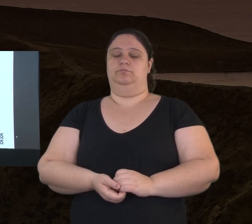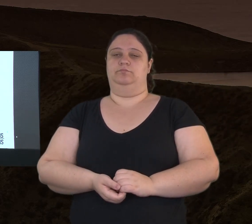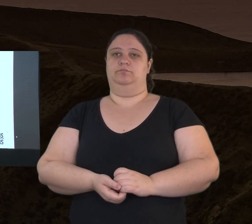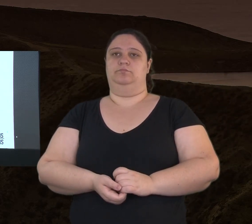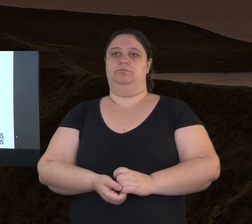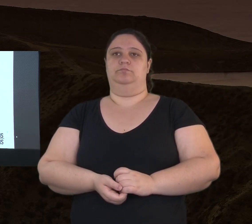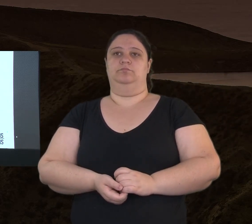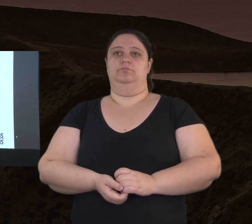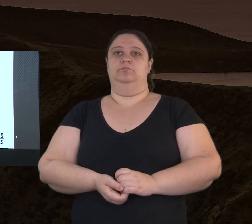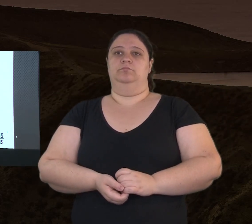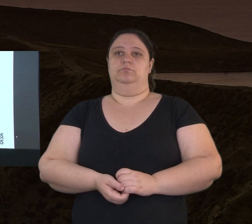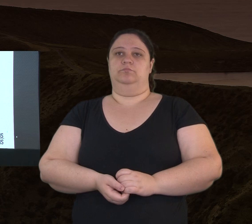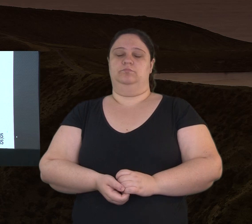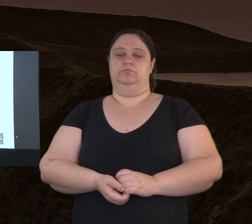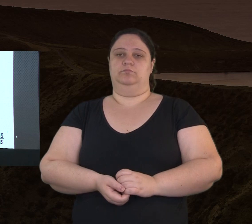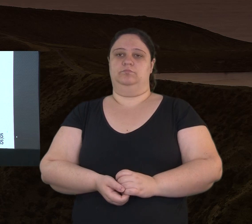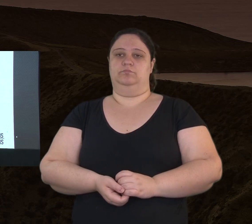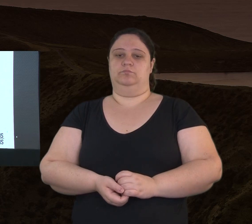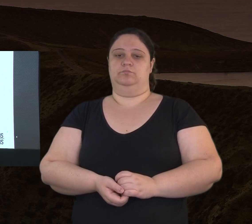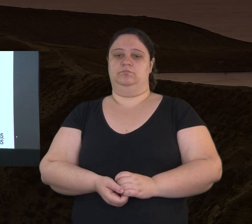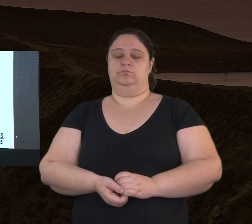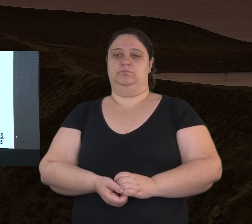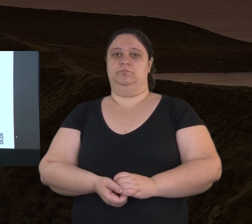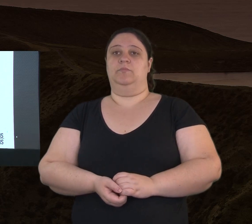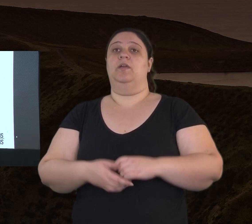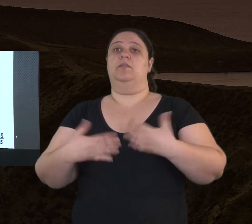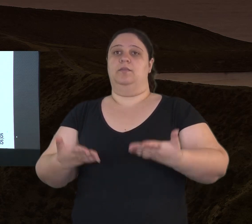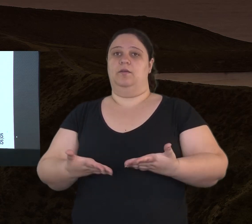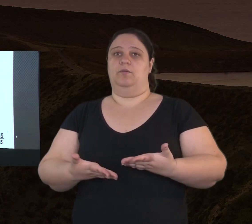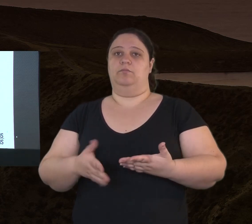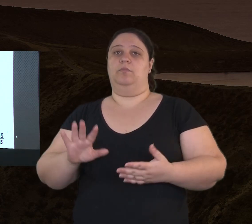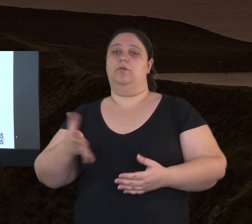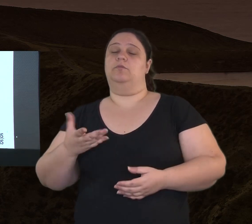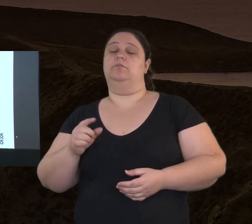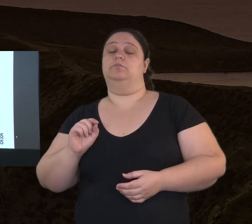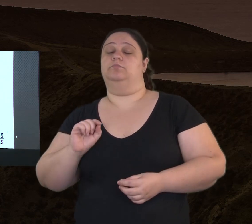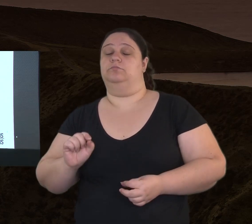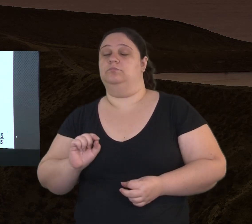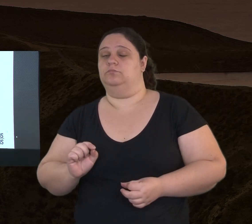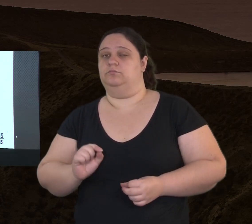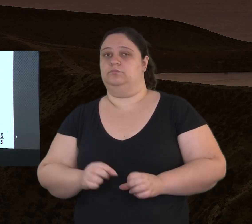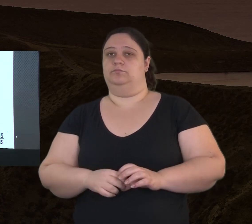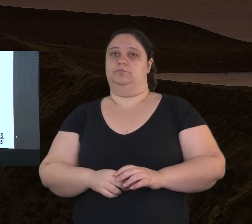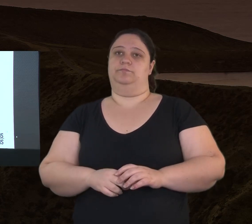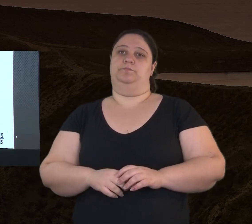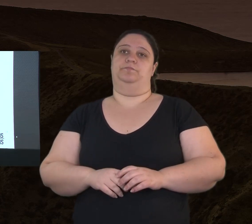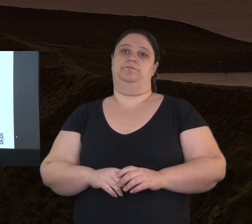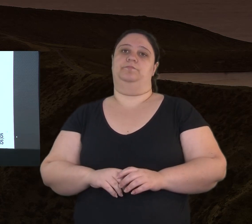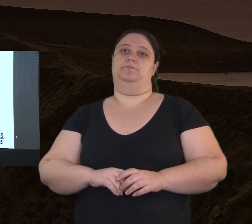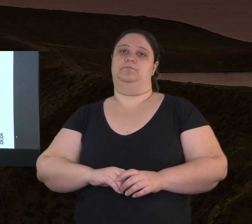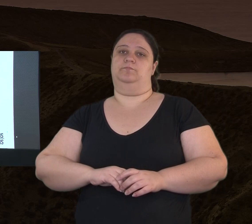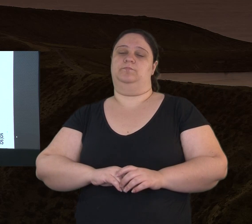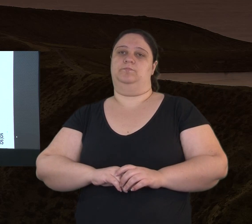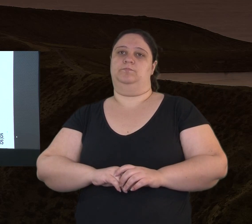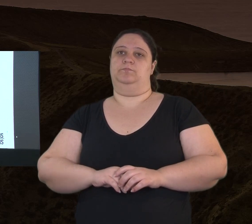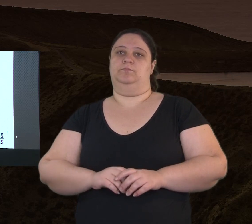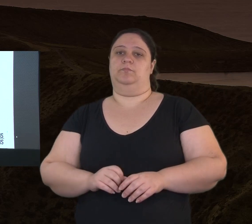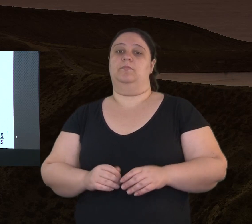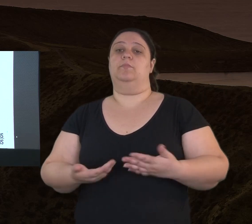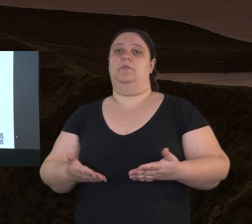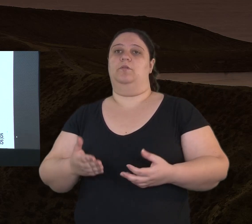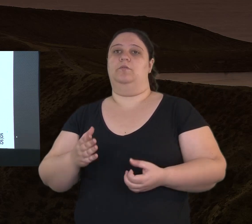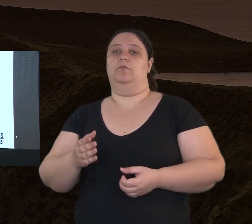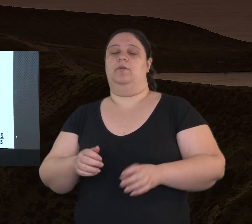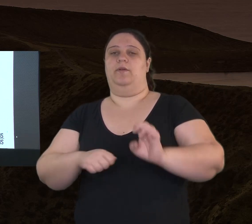bem. Aí, o que acontece? E aí cria-se, então,